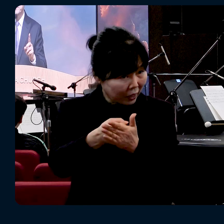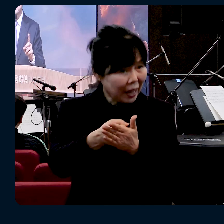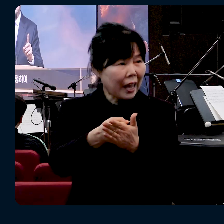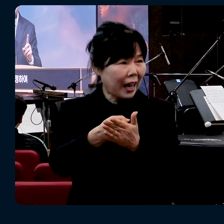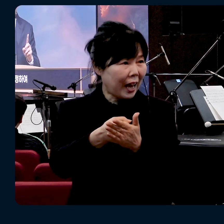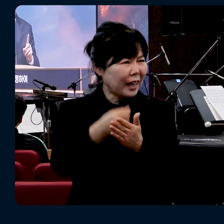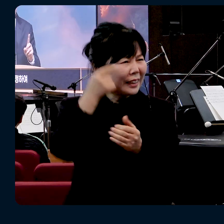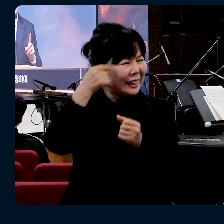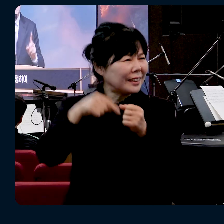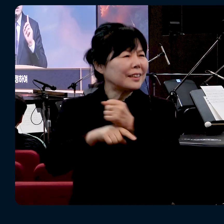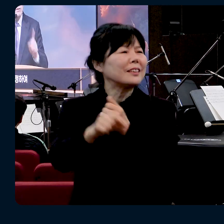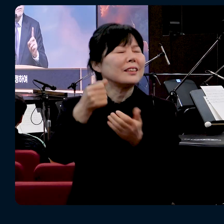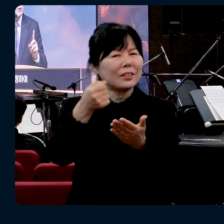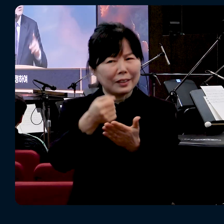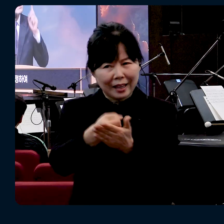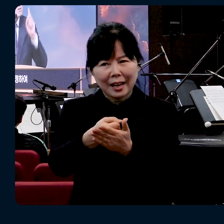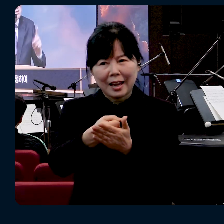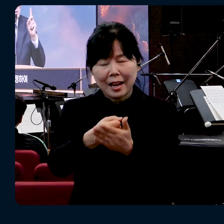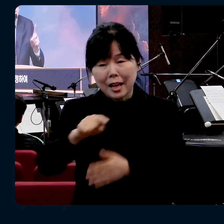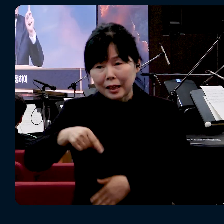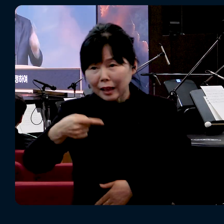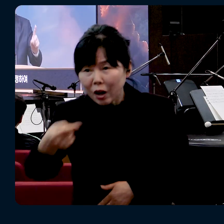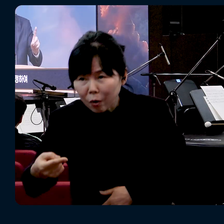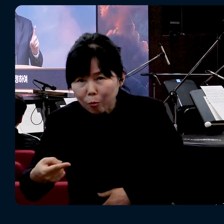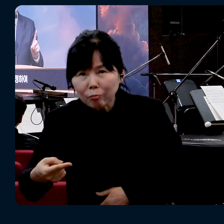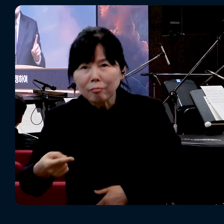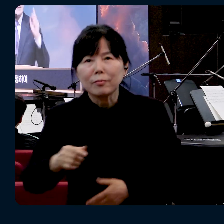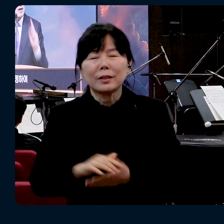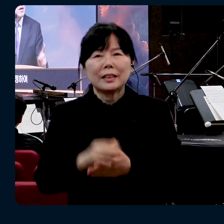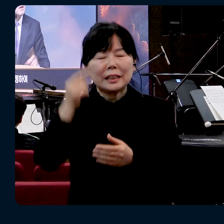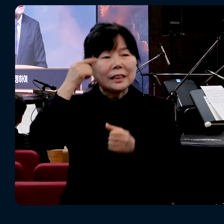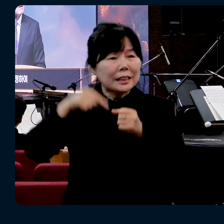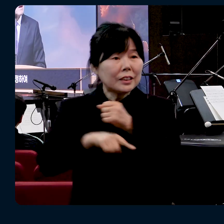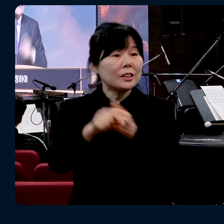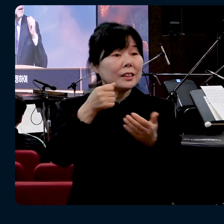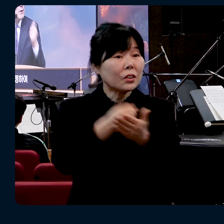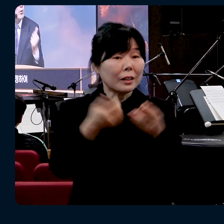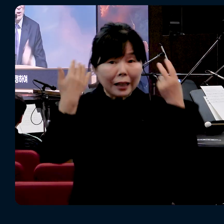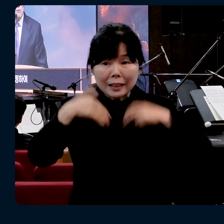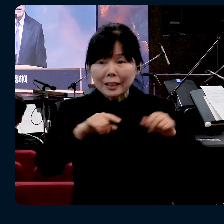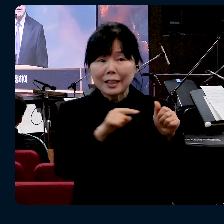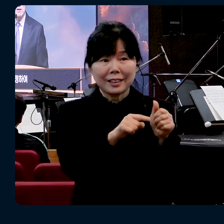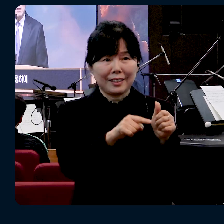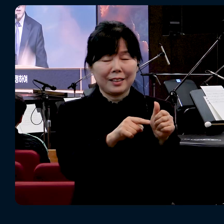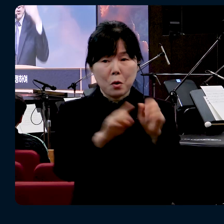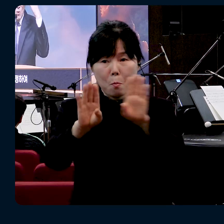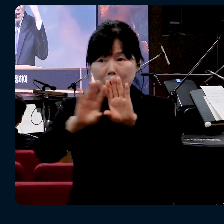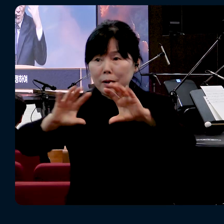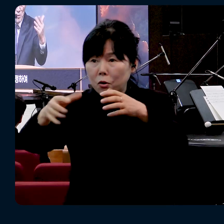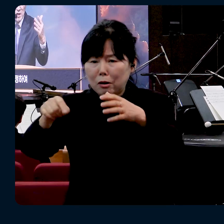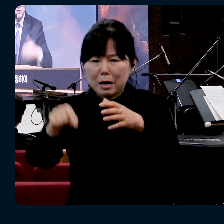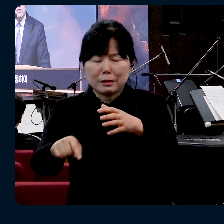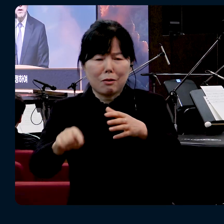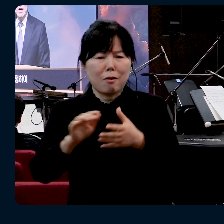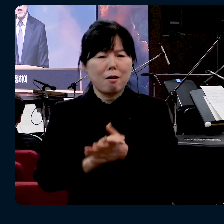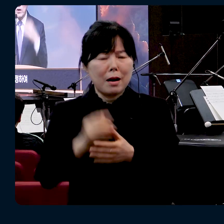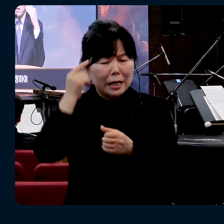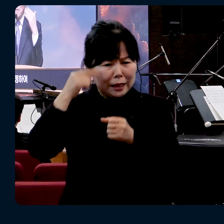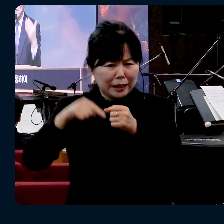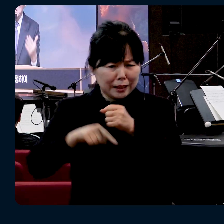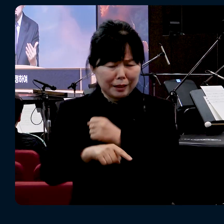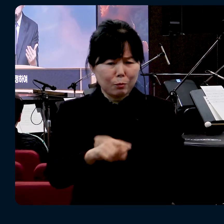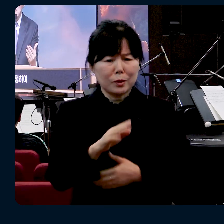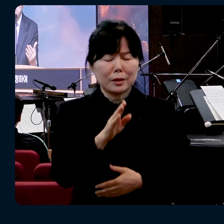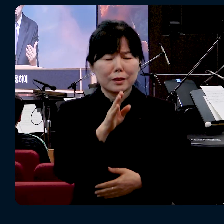이겁니다. 그 답은 바로 뜻을 정하여. 다니엘이 바벨론이라고 하는 세속 한복판에서